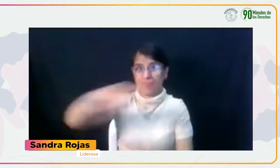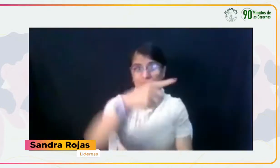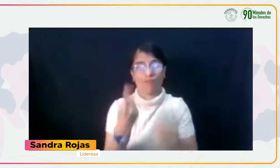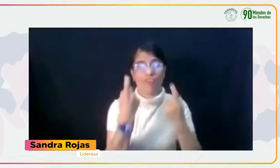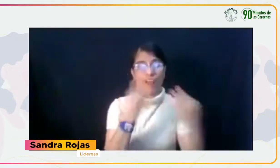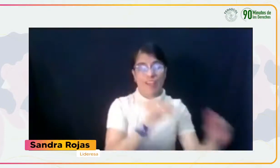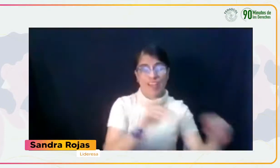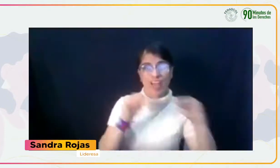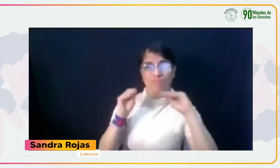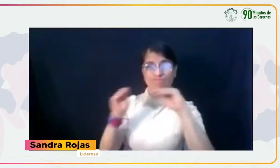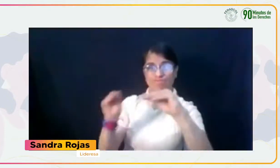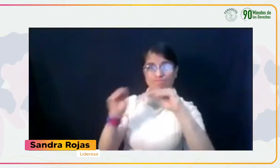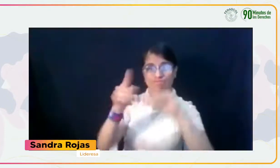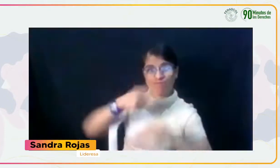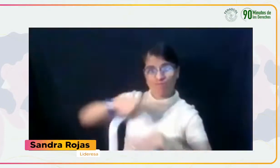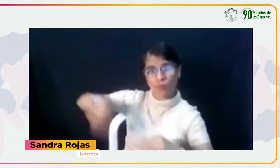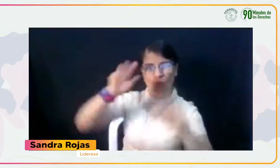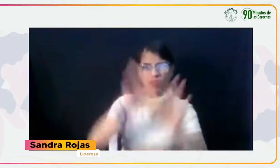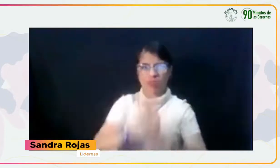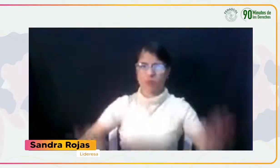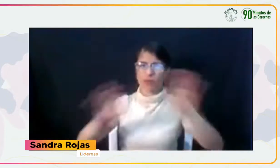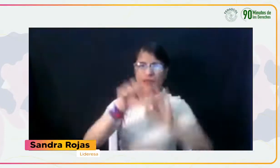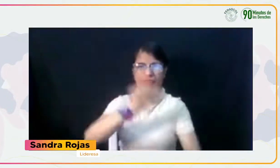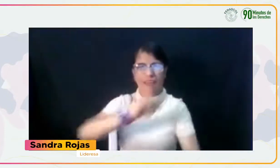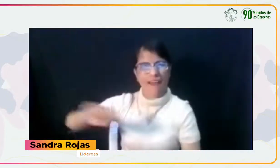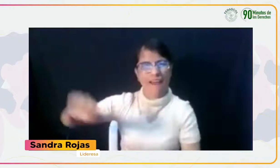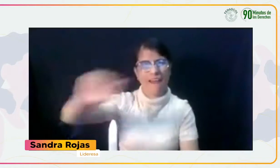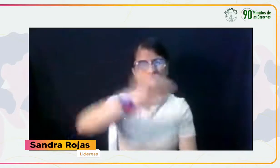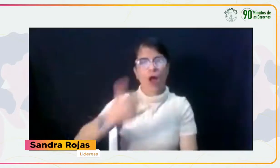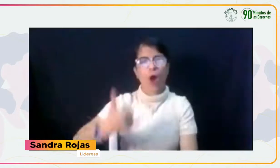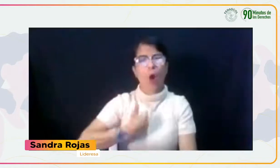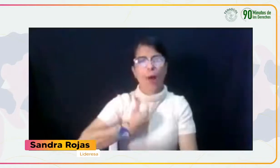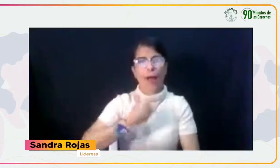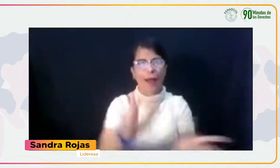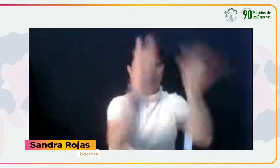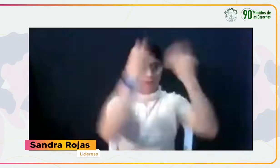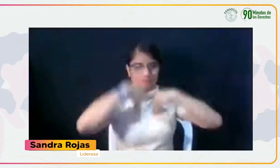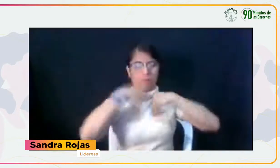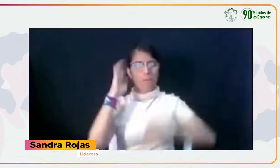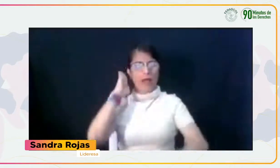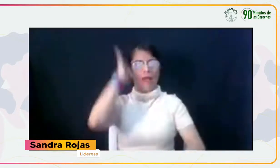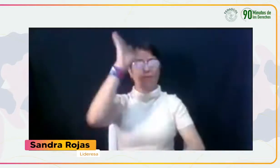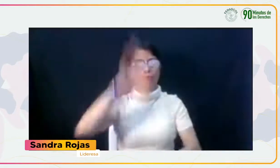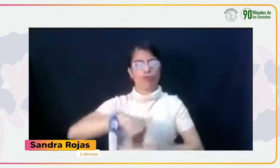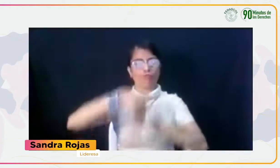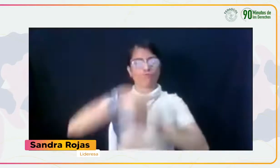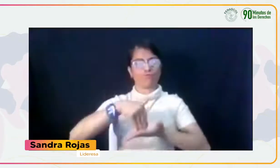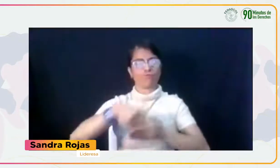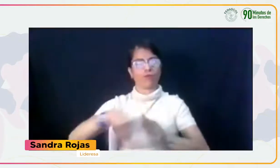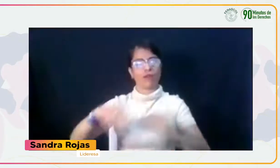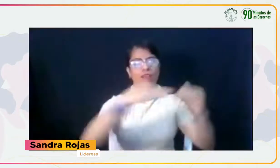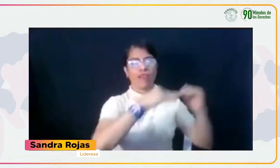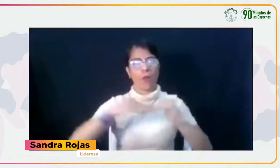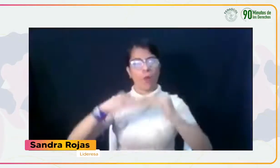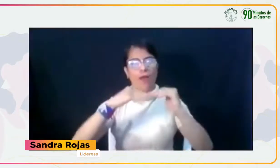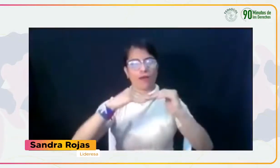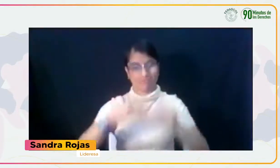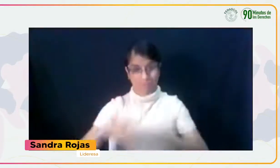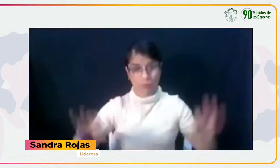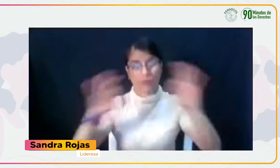no conocemos, porque no hay formación. Hace falta esos procesos de formación a estas mujeres jóvenes,